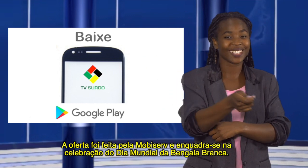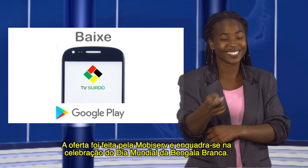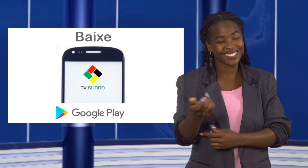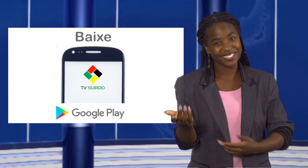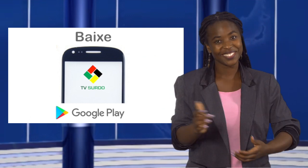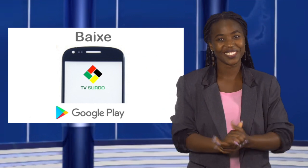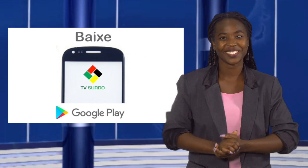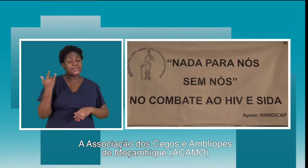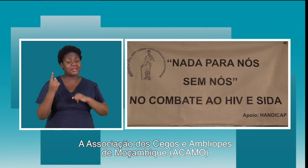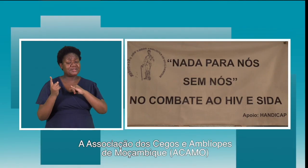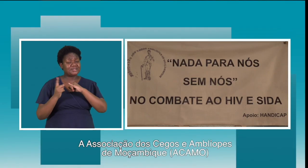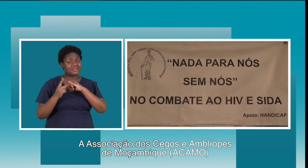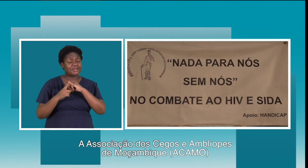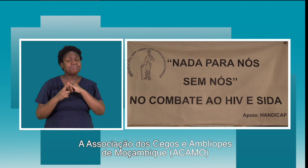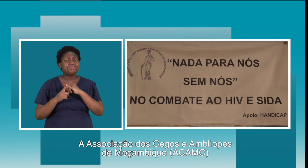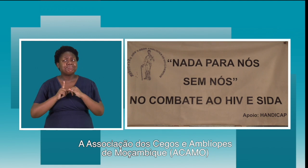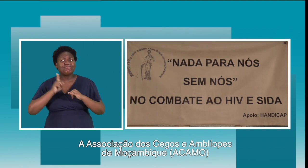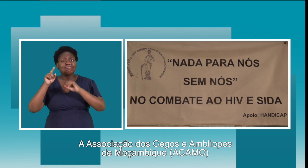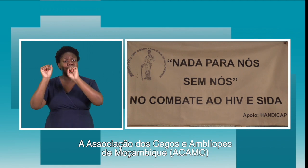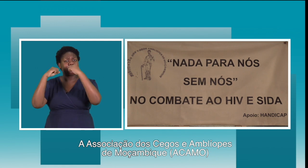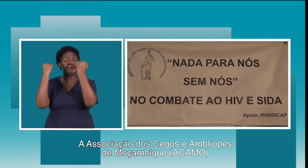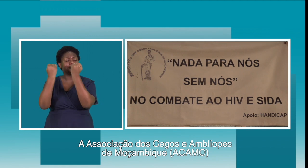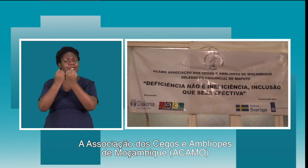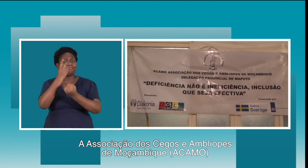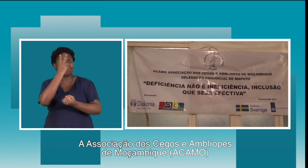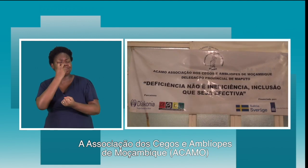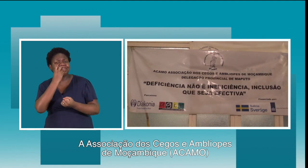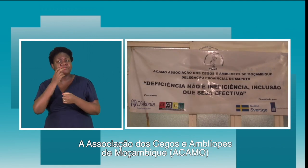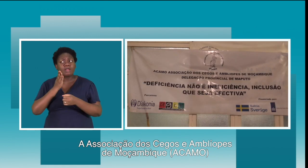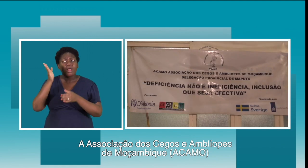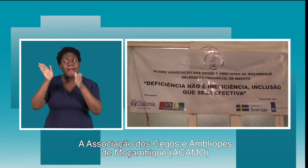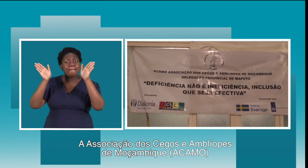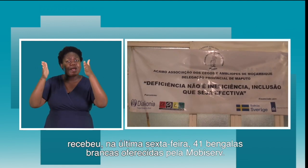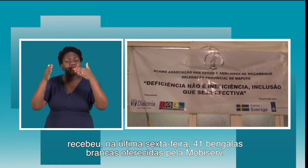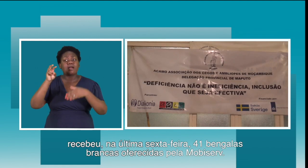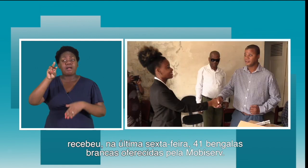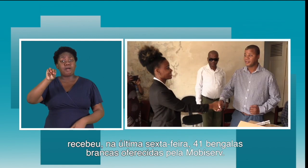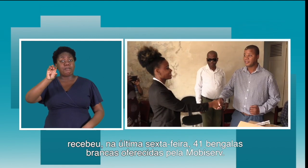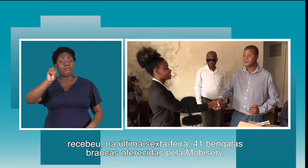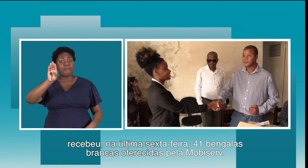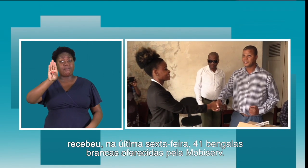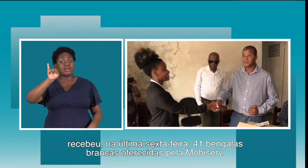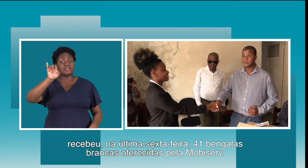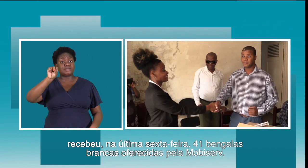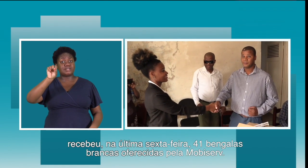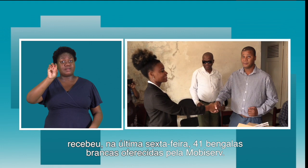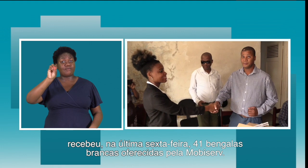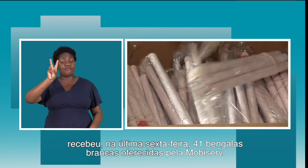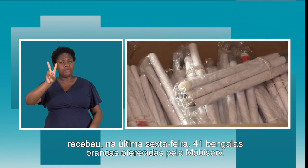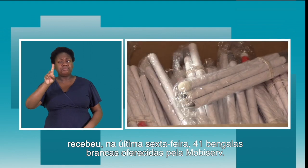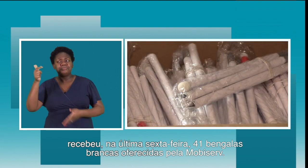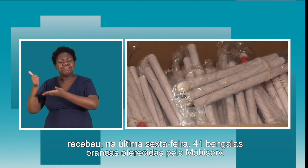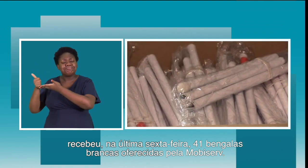da Bengala Branca. A Associação dos Cegos e Ambliopes de Moçambique, ACAM, recebeu na última sexta-feira